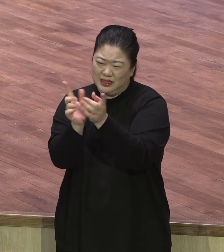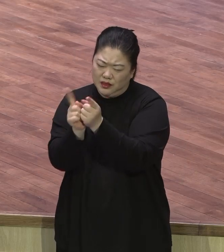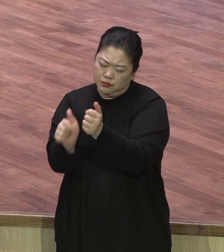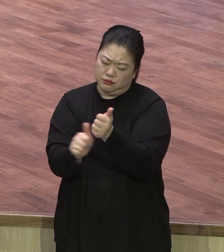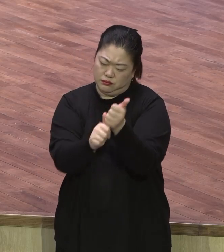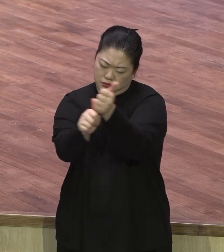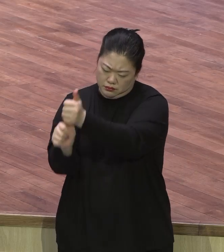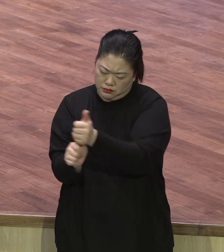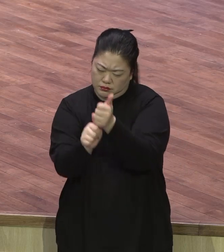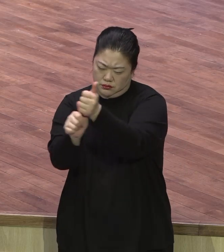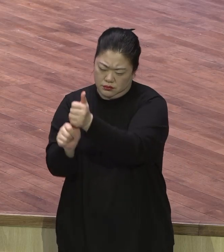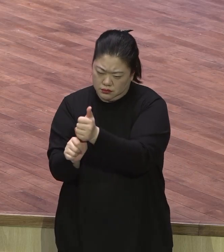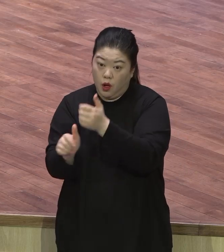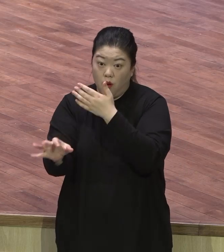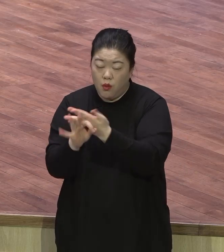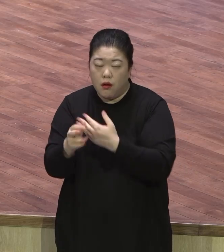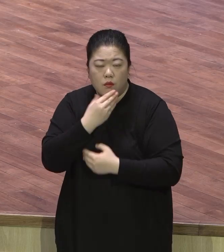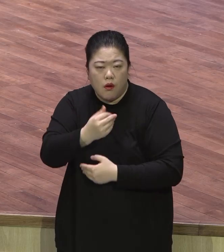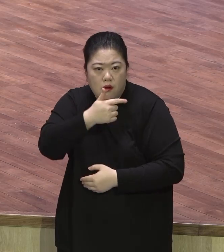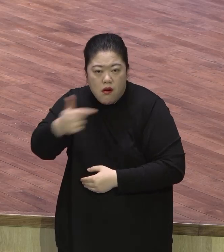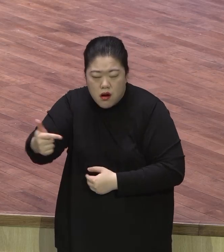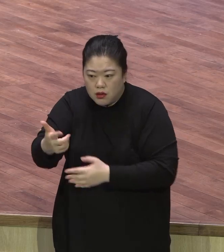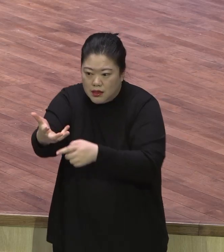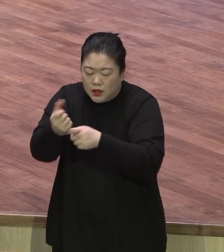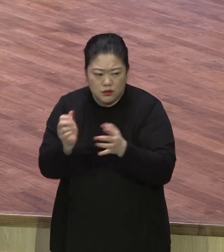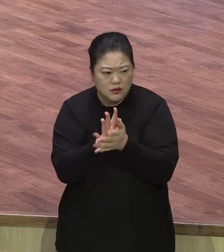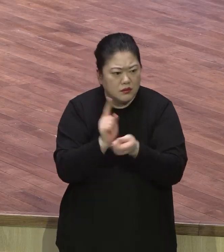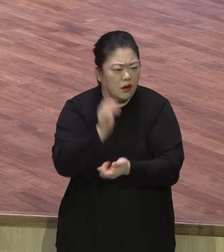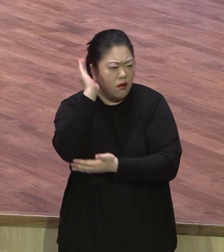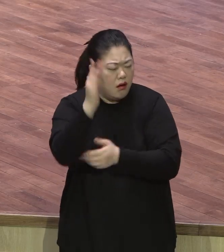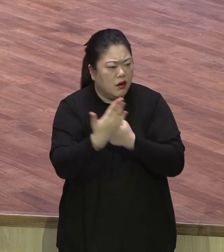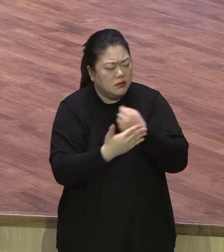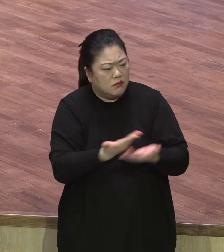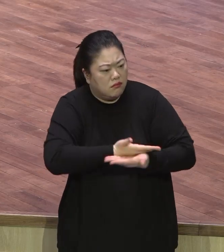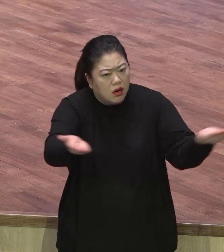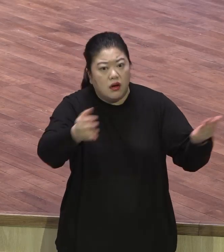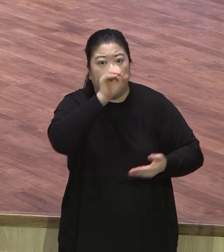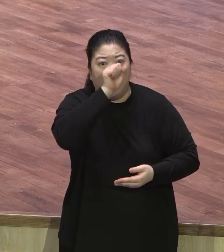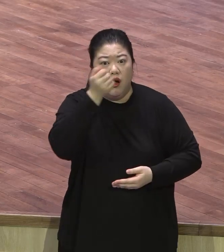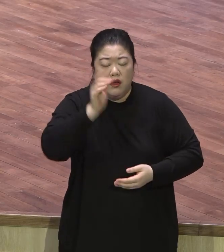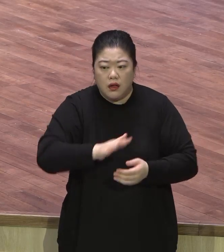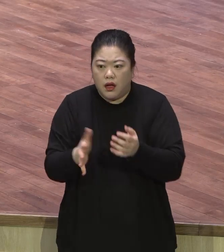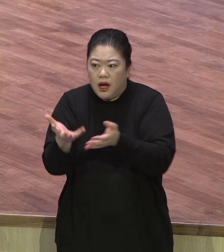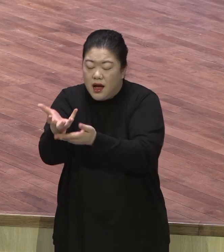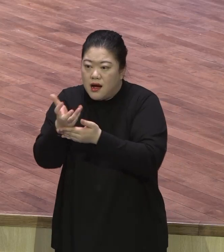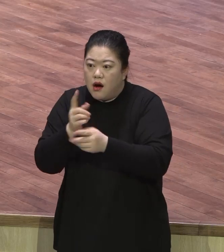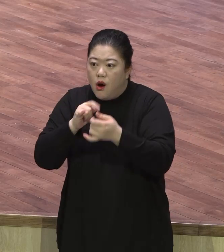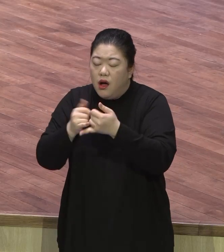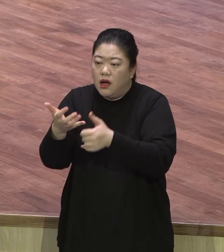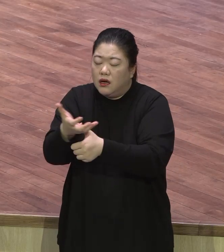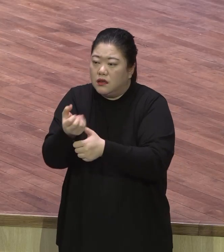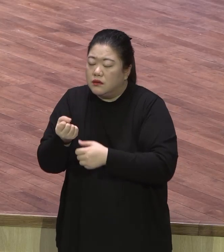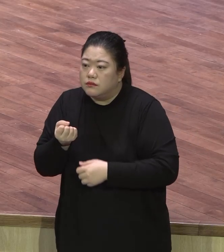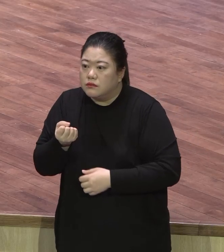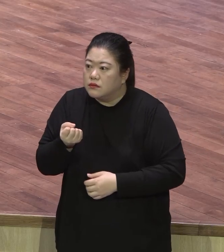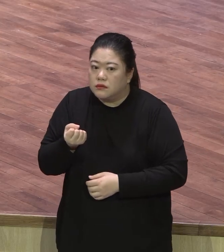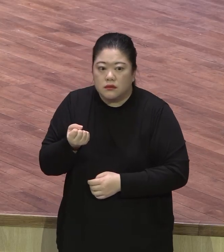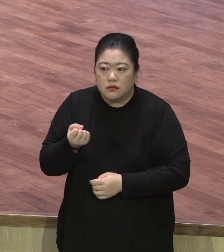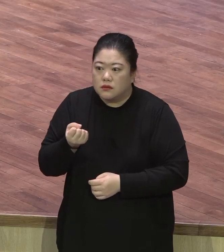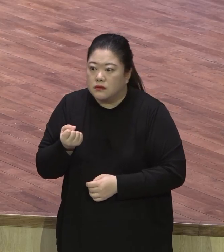있었단 말이에요 그러니까 머뭇머뭇하고 주저하고 있으니까 어떻게 됐어요 초대 옮겨 보셨어요